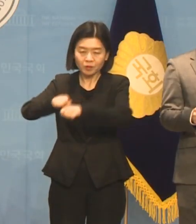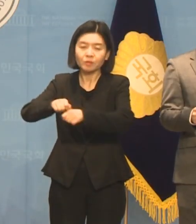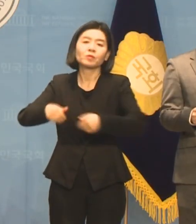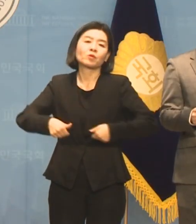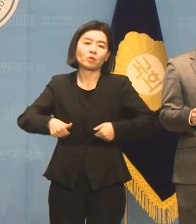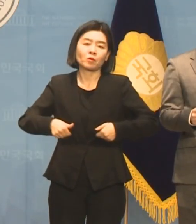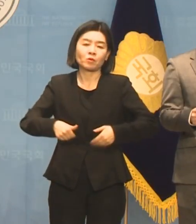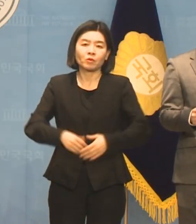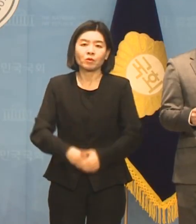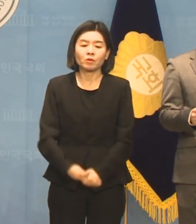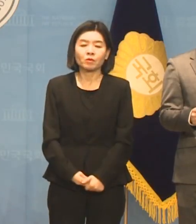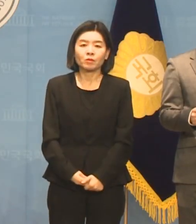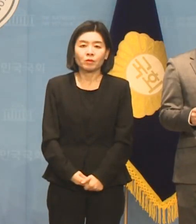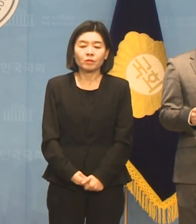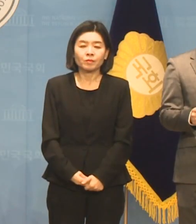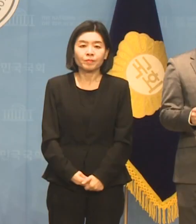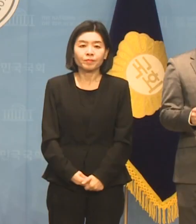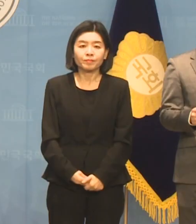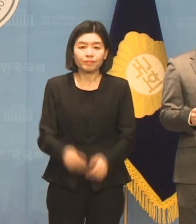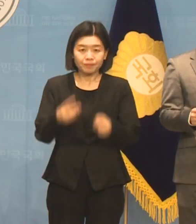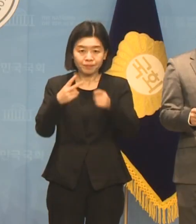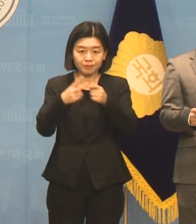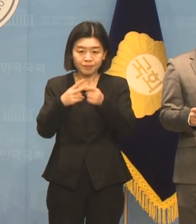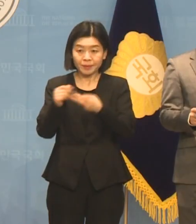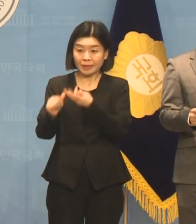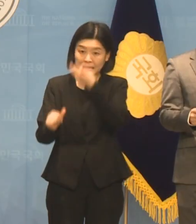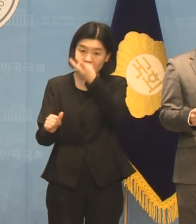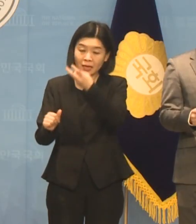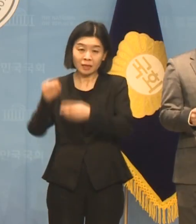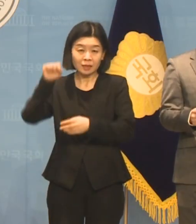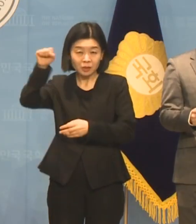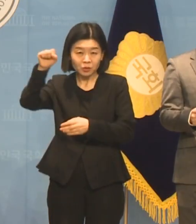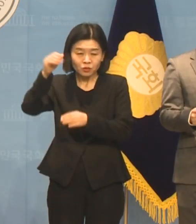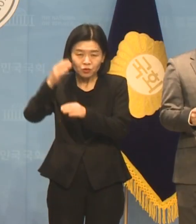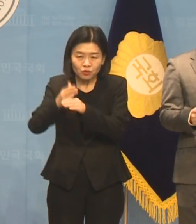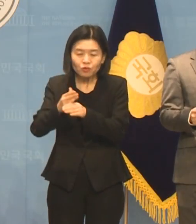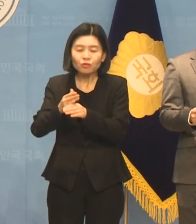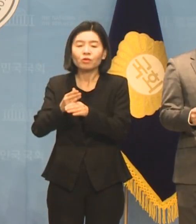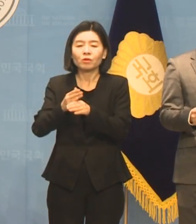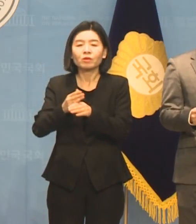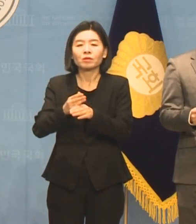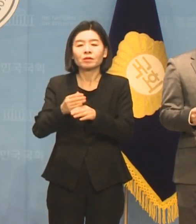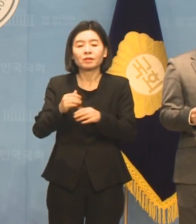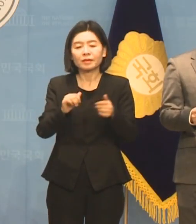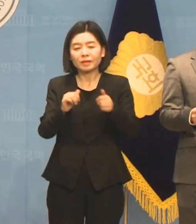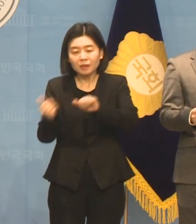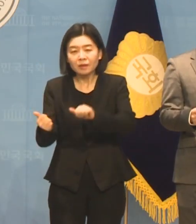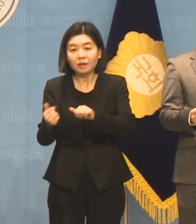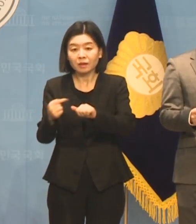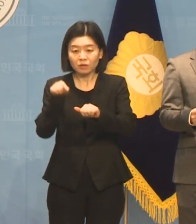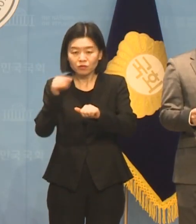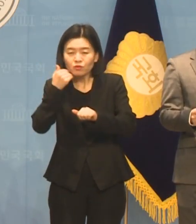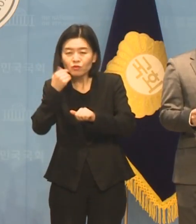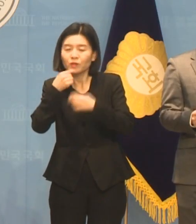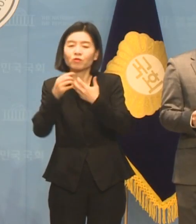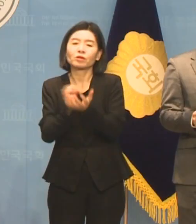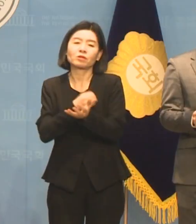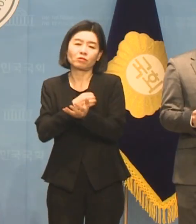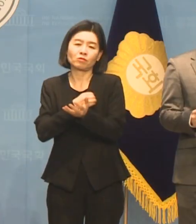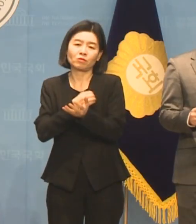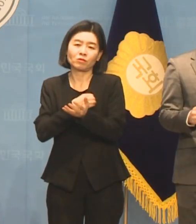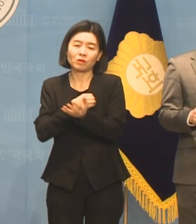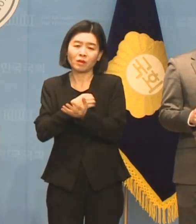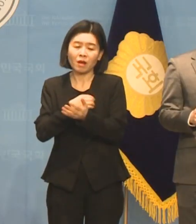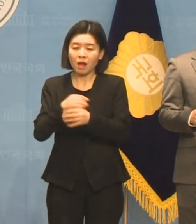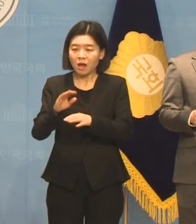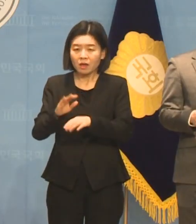보여집니다. 둘째, 탄핵 촉구 시위 중에 사망한 민주당 당원에 대한 극단적인 모욕과 허위 사실이 유포되고